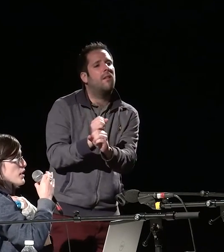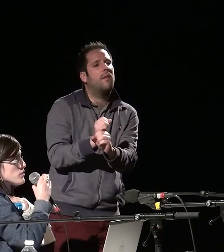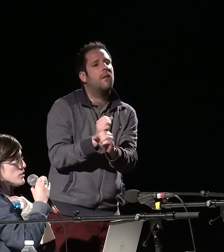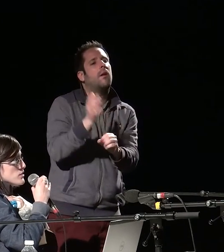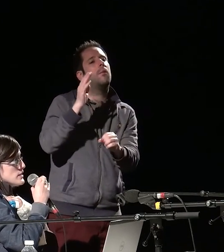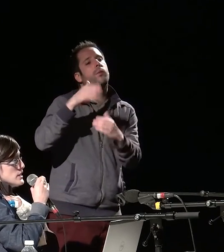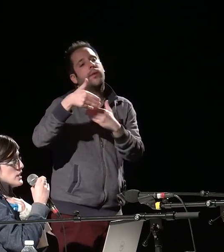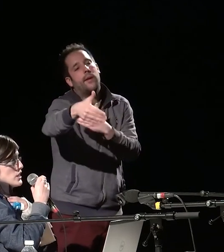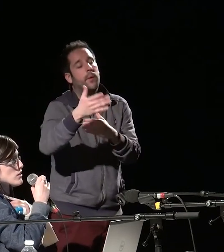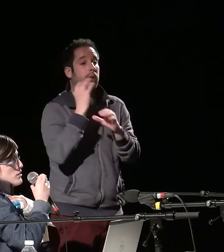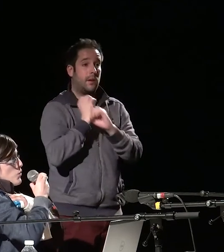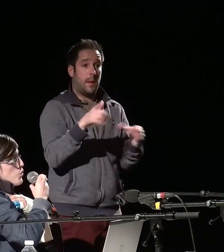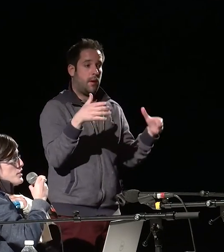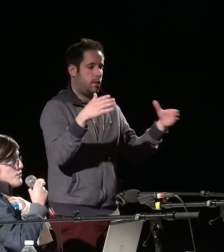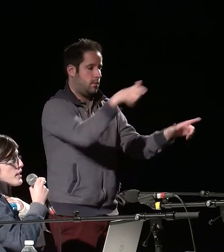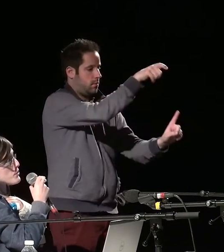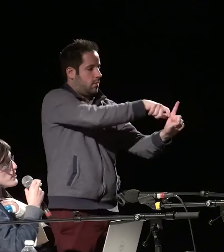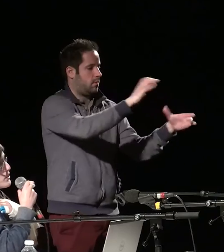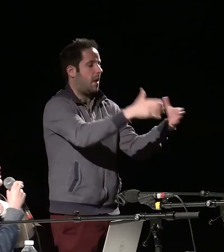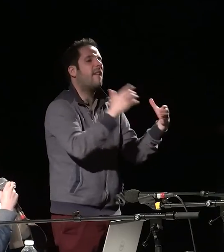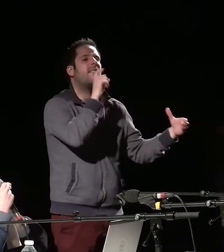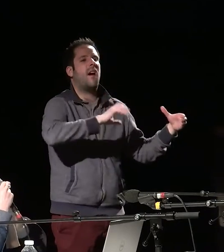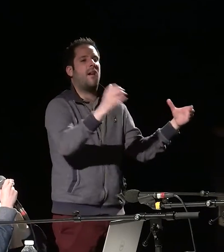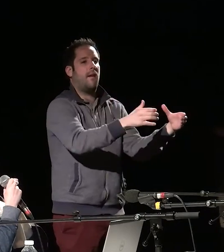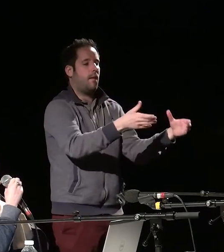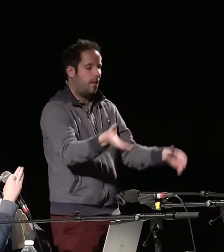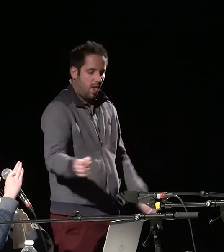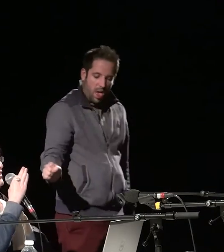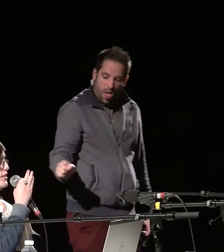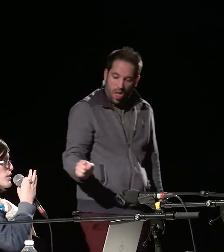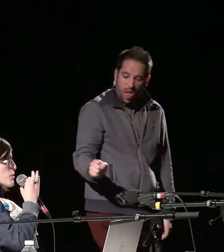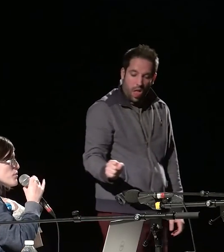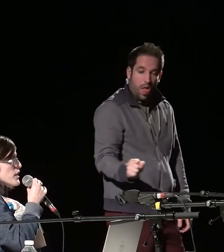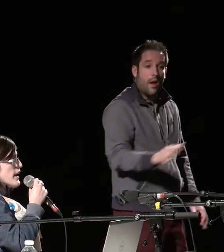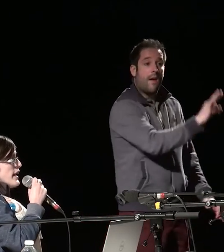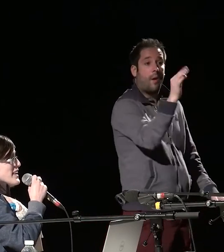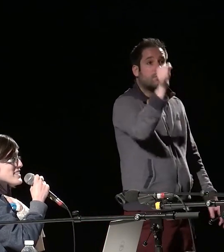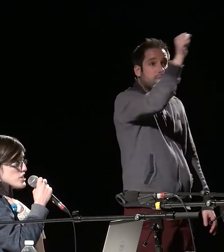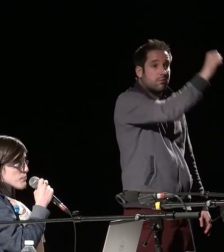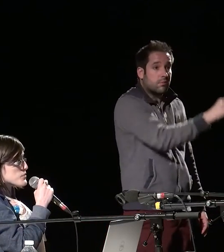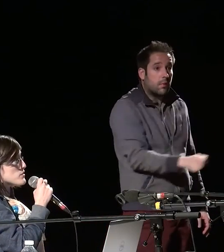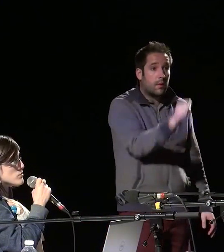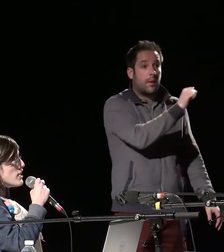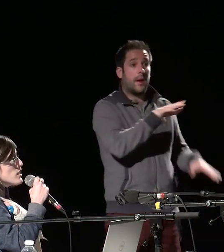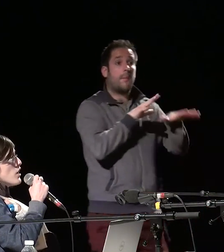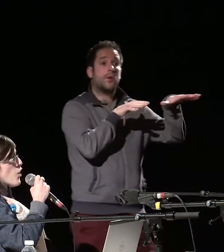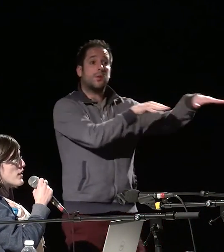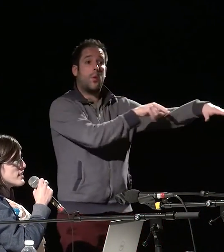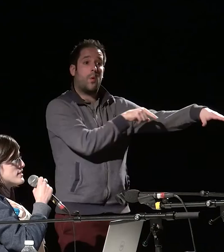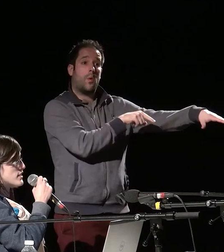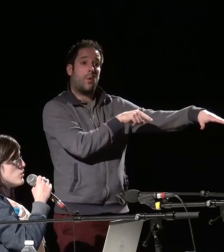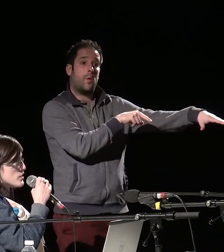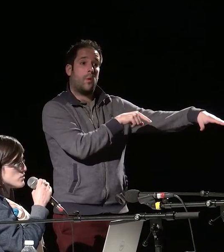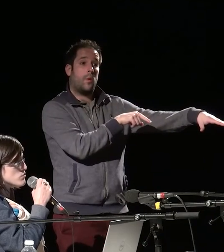un peu plus tard, des gros colliers de fer, et puis on les traînait comme ça à la chaîne, et puis ça traversait toute la France. Et ces processions-là, en